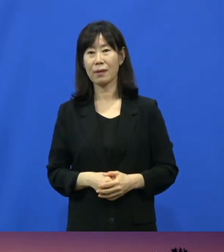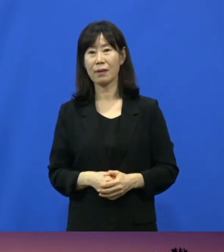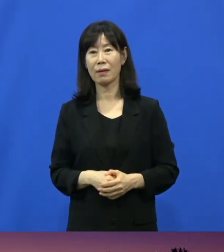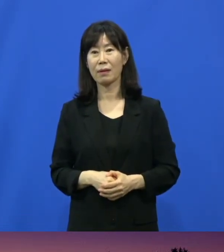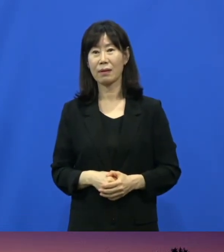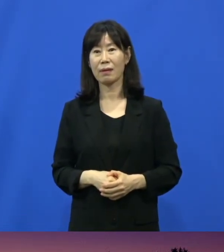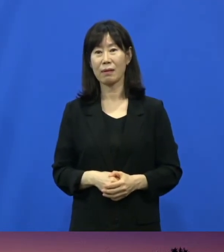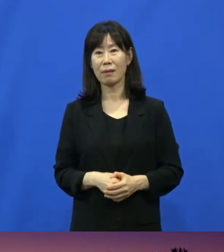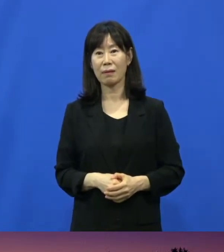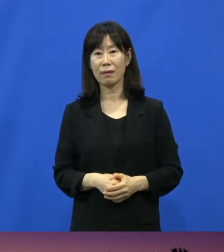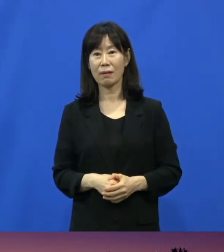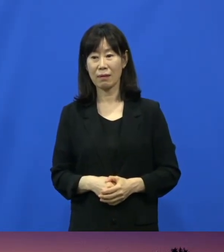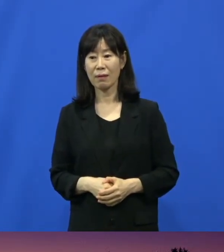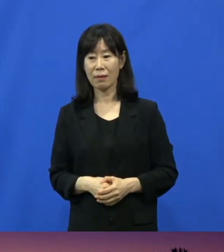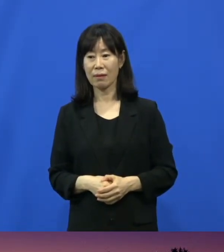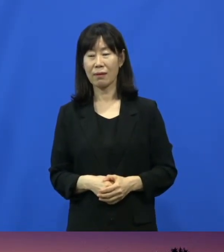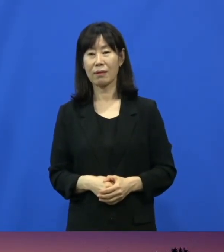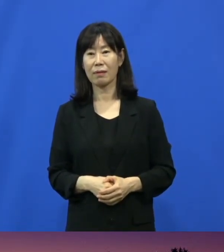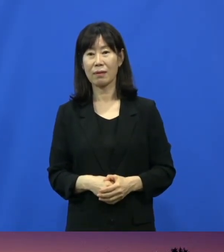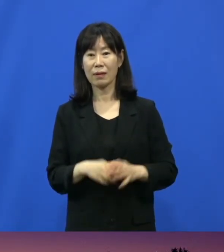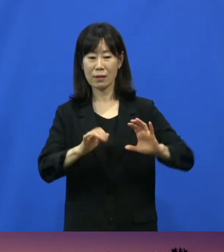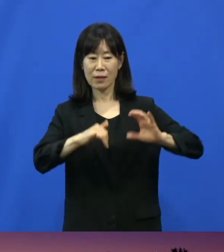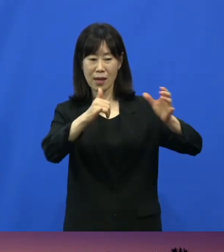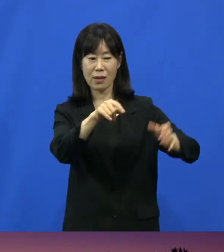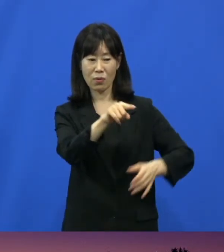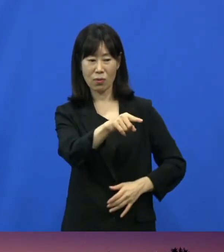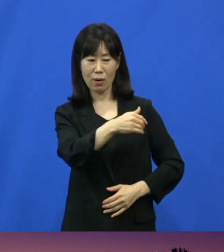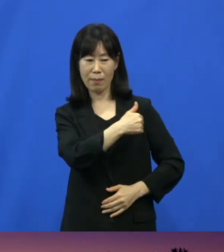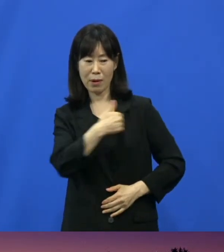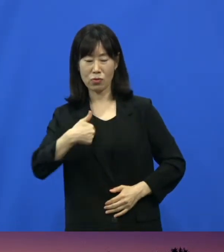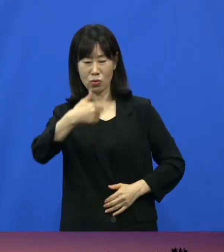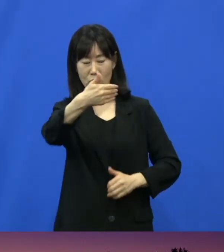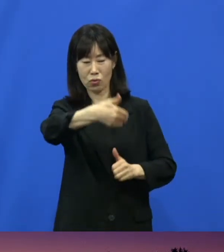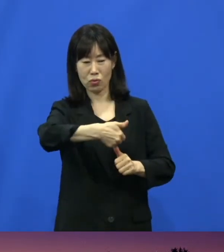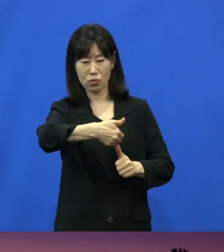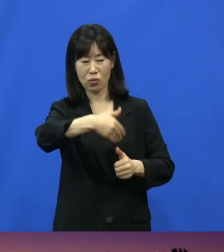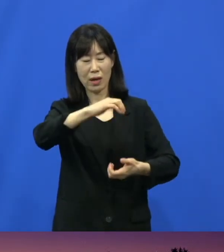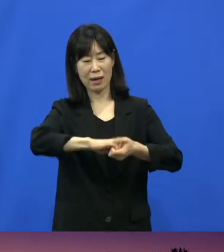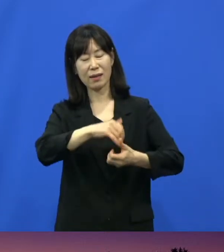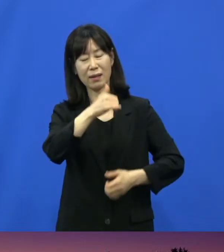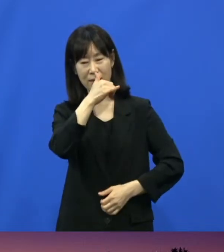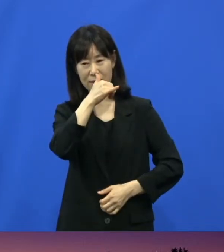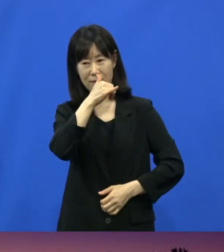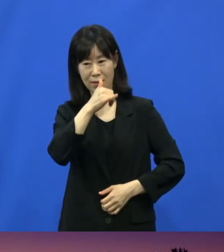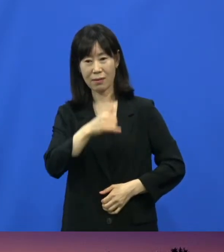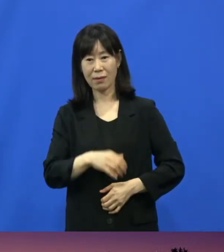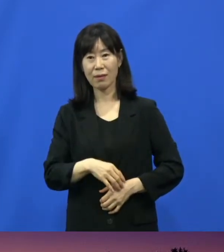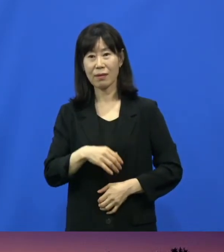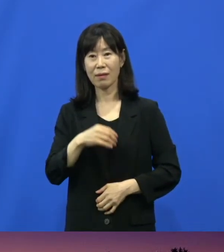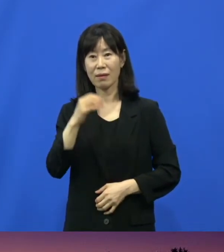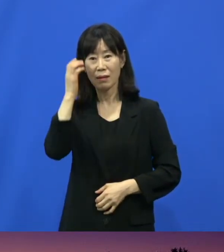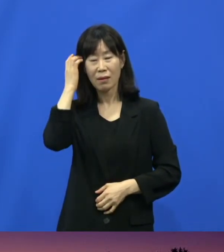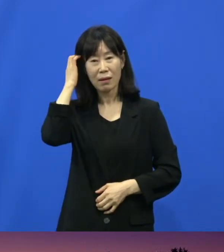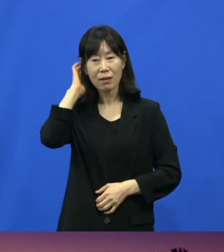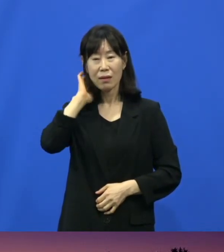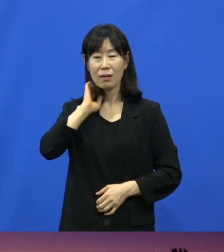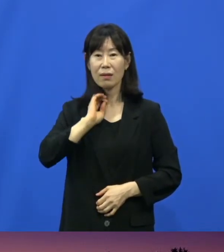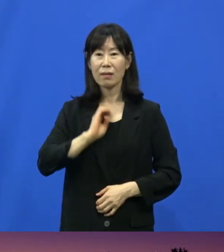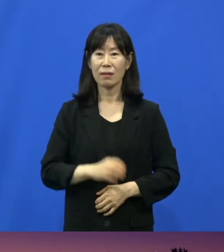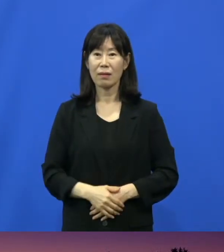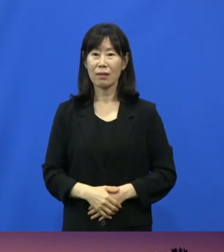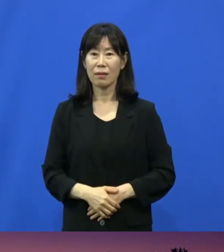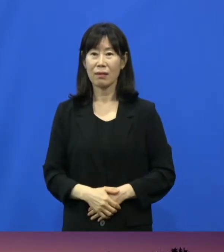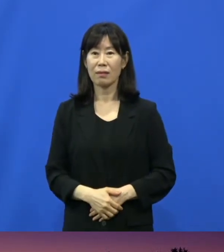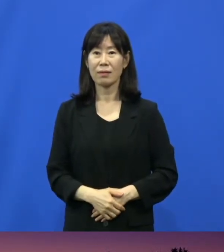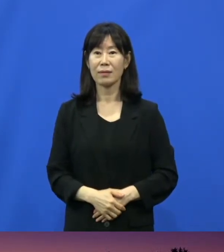그게 나에게 만족을 주는 게 아니라는 걸 알아요. 근데 그게 쫓겨가니까 중독에 빠질수록 노예가